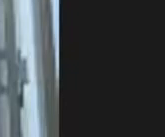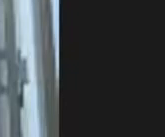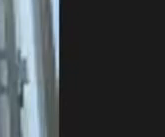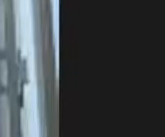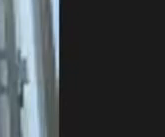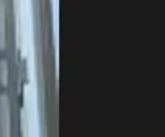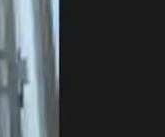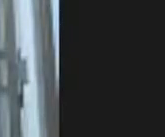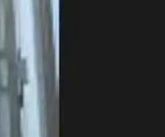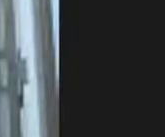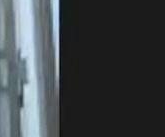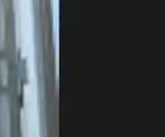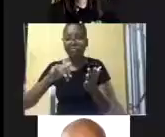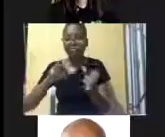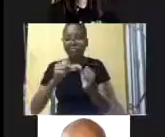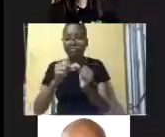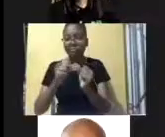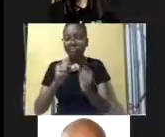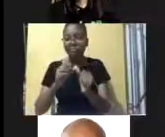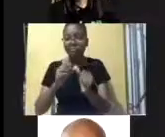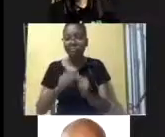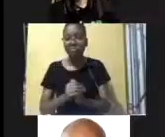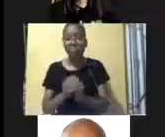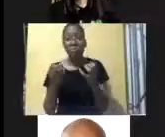porque escucho eso mucho.